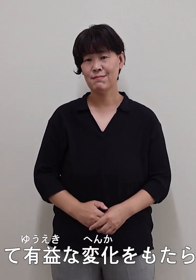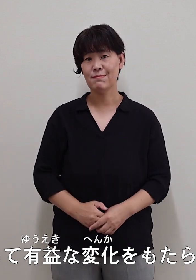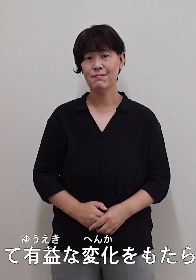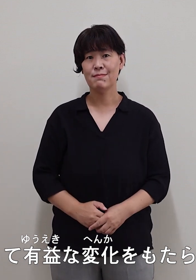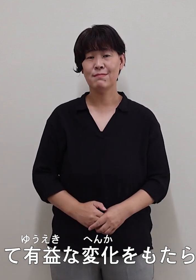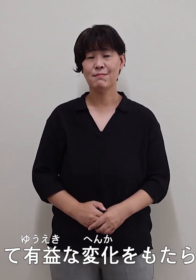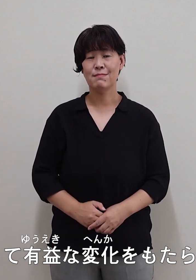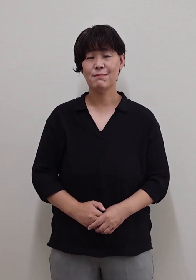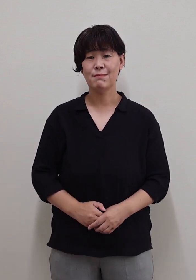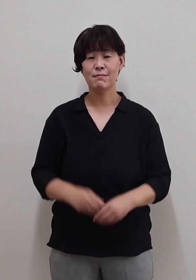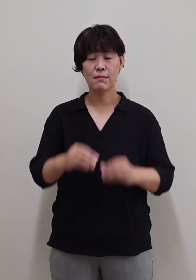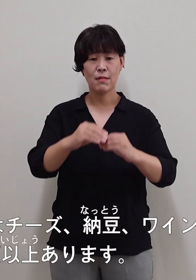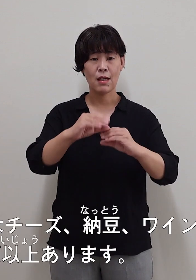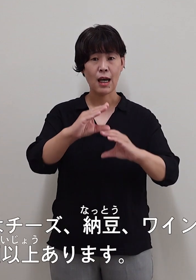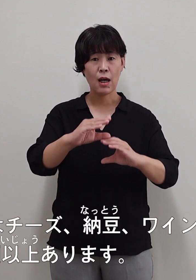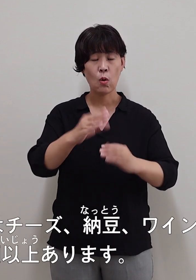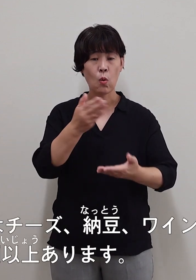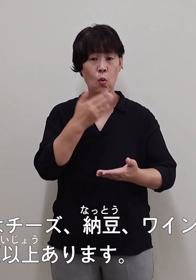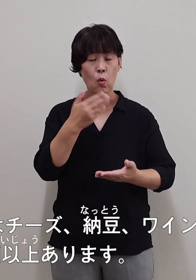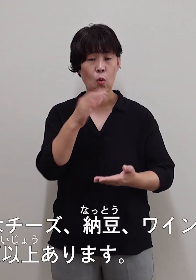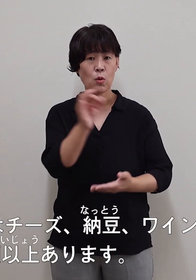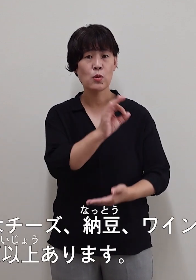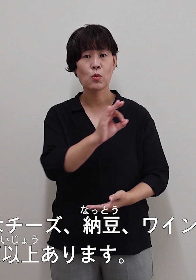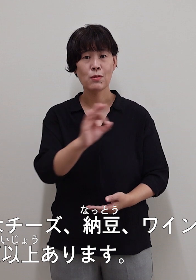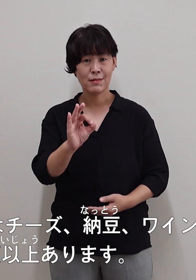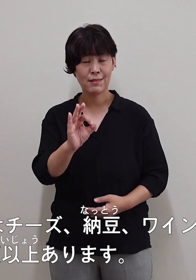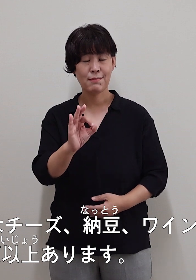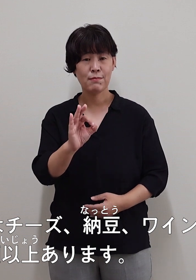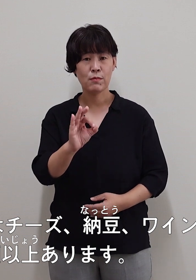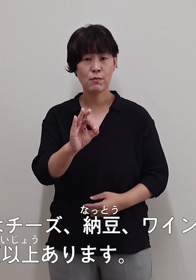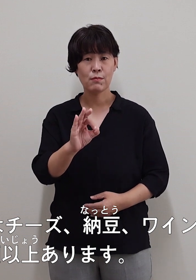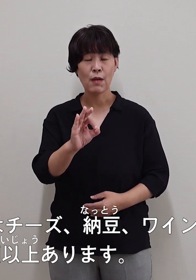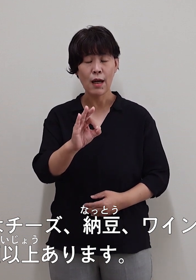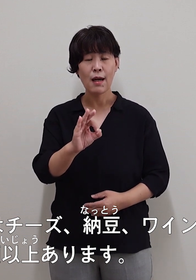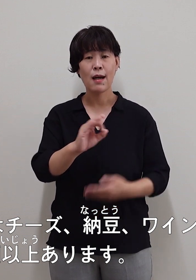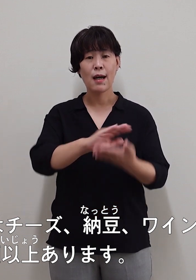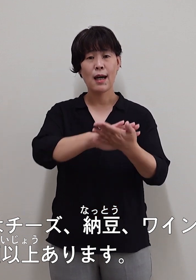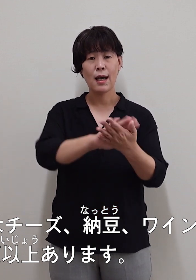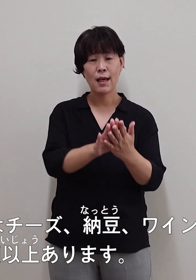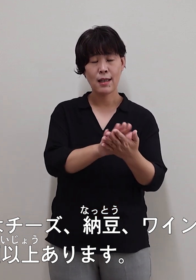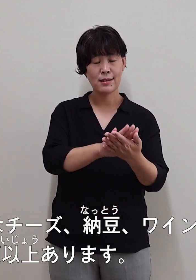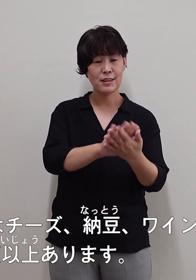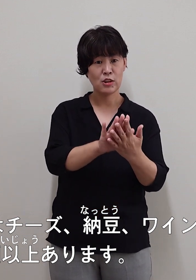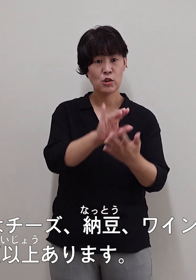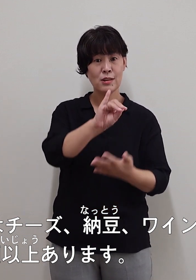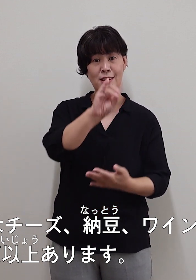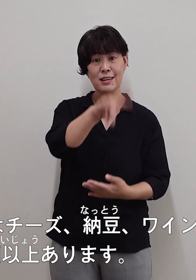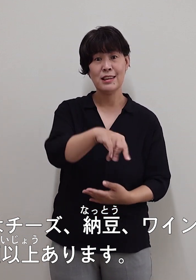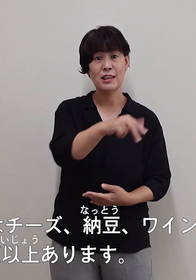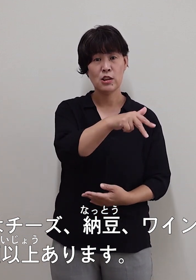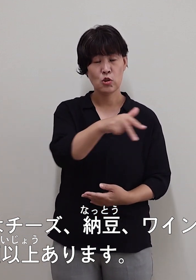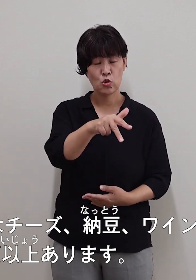発酵食品はチーズ、納豆、ワインな